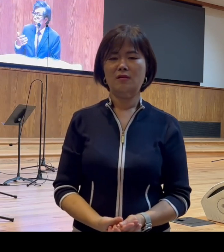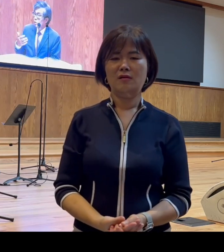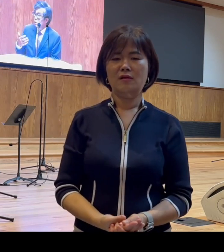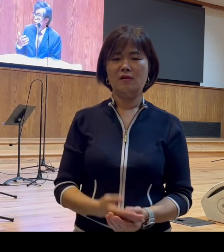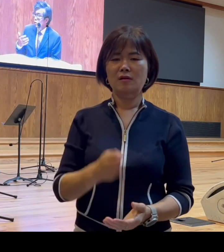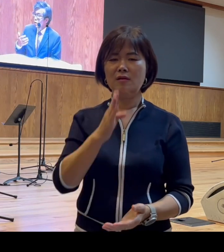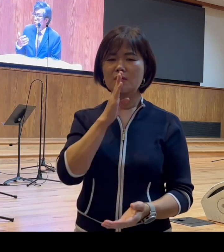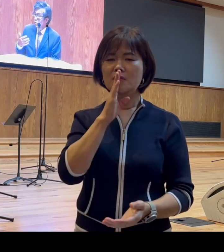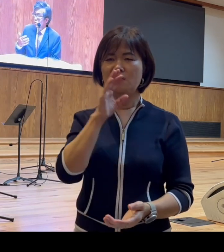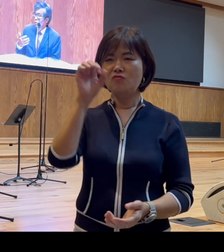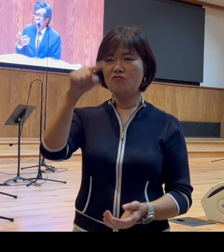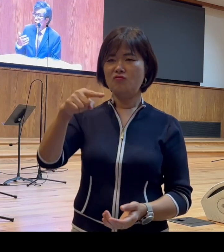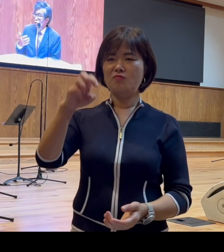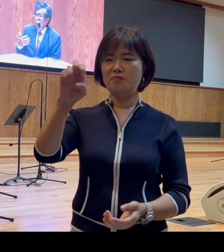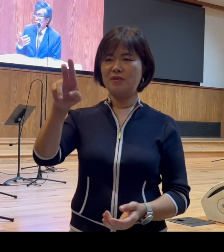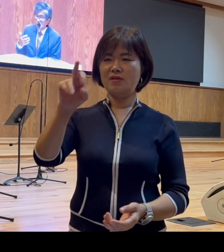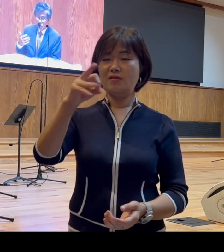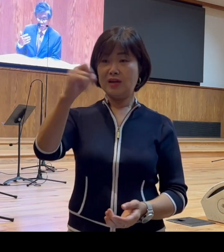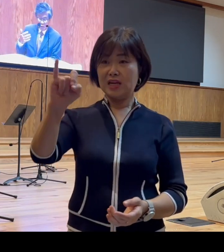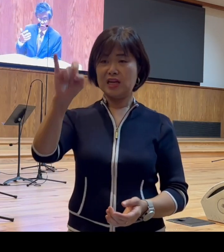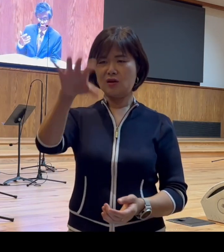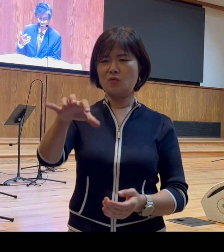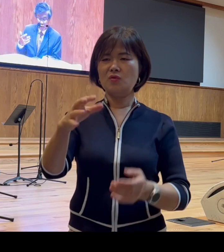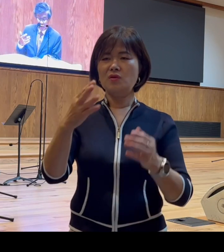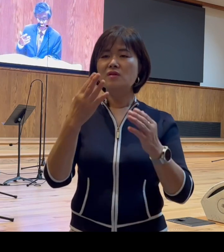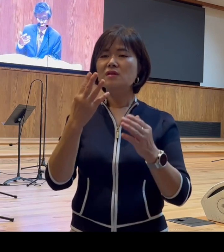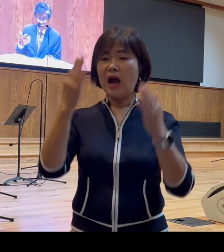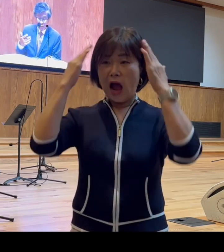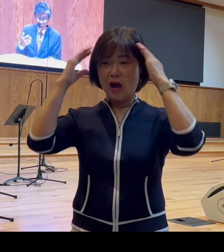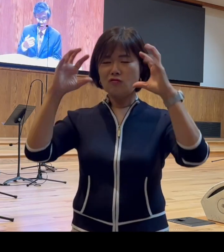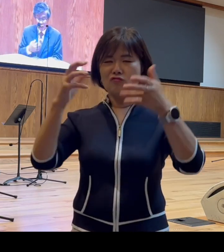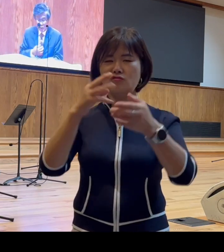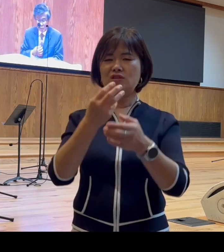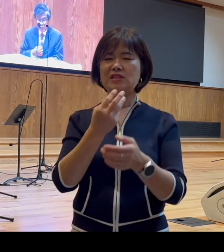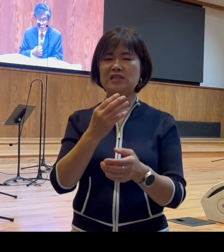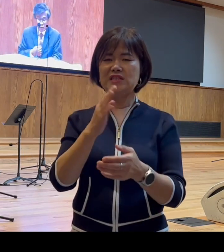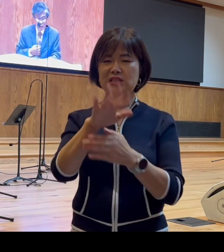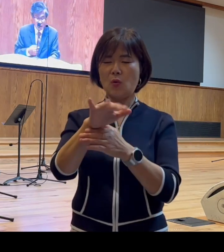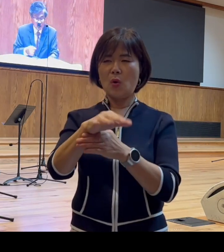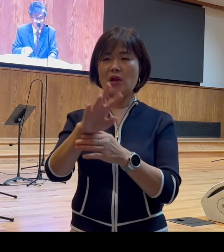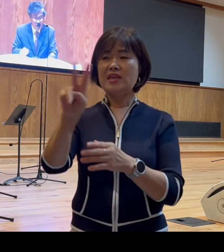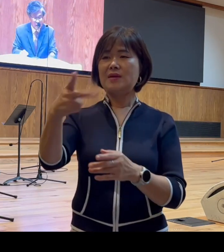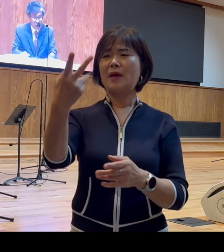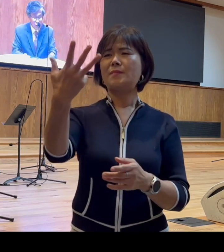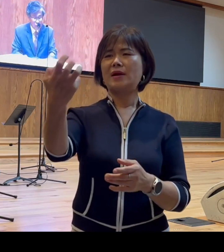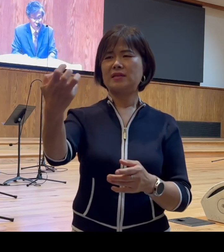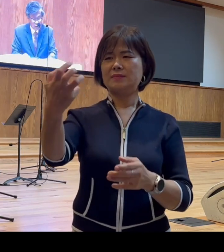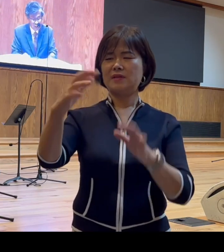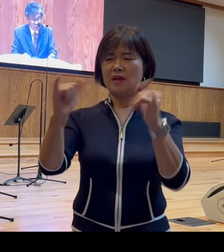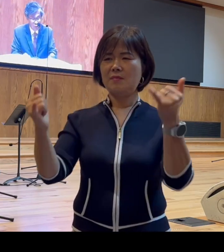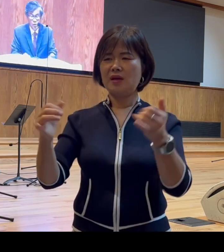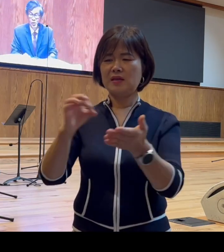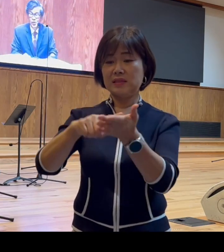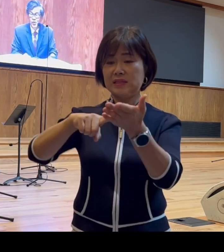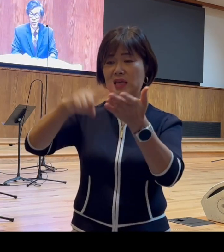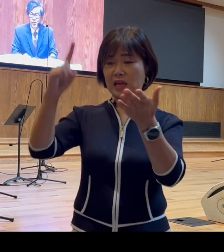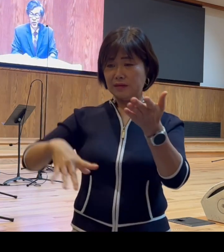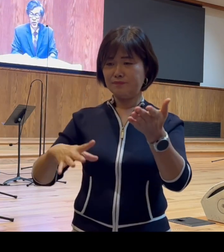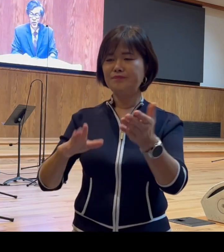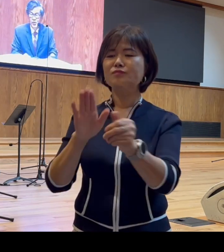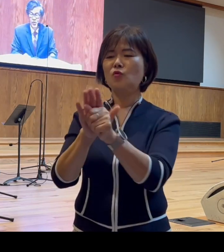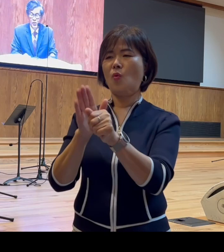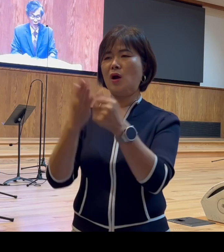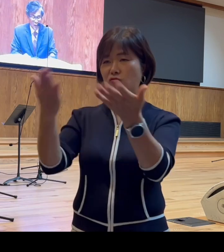그 운평리 출신인가 봐요. 운평리가 어디 있는지 모르지만 운평리 6개 마을 280여 세대에 세금 공제하고